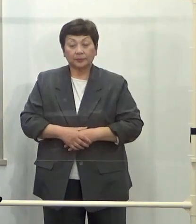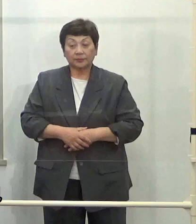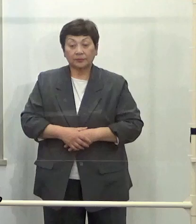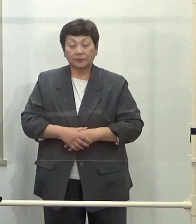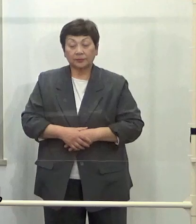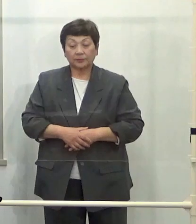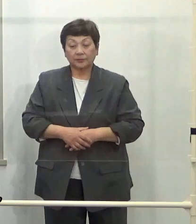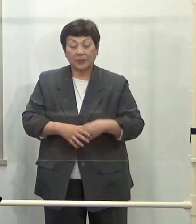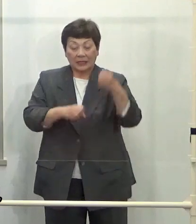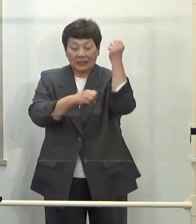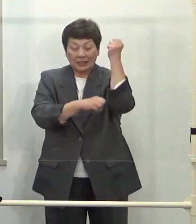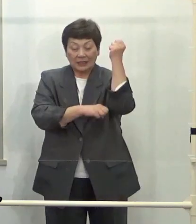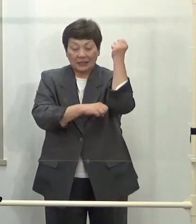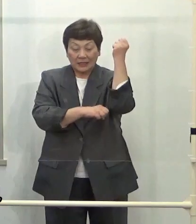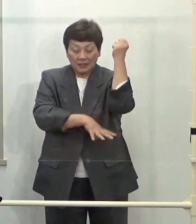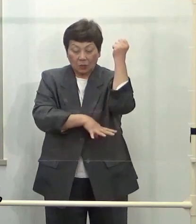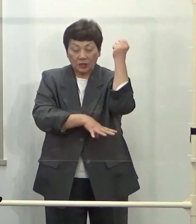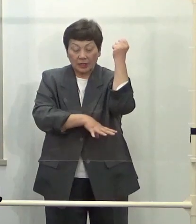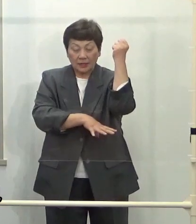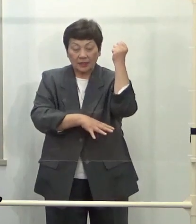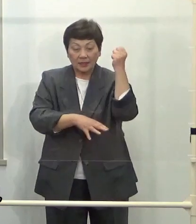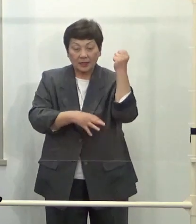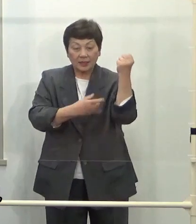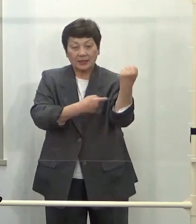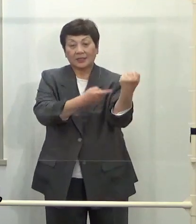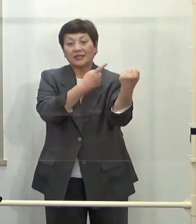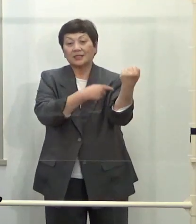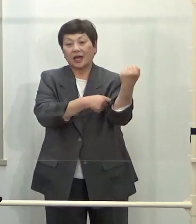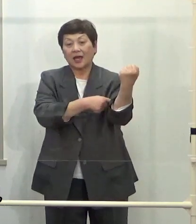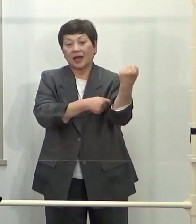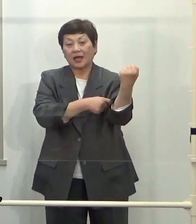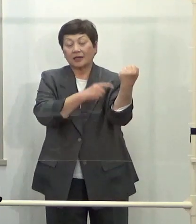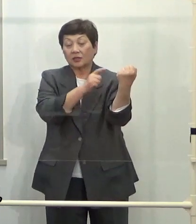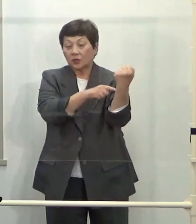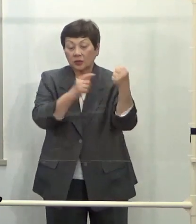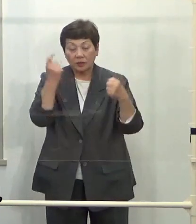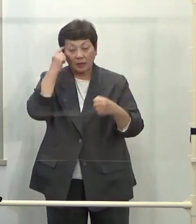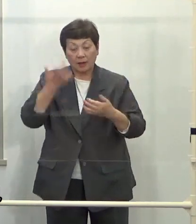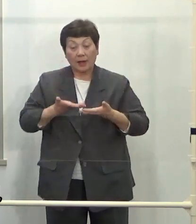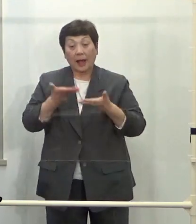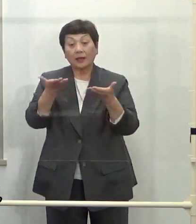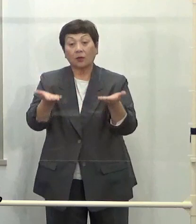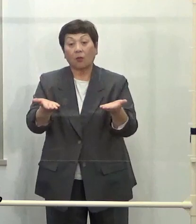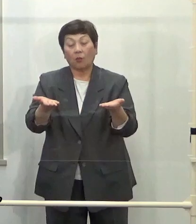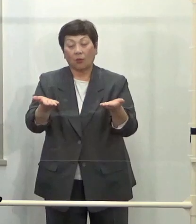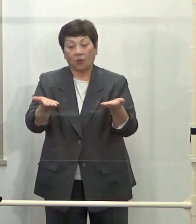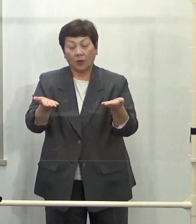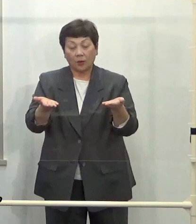基本的な人権といいますか、これに対する配慮というのは